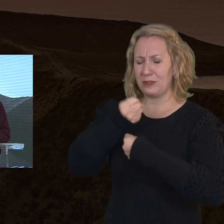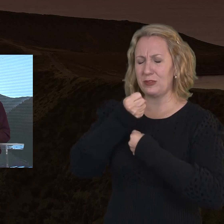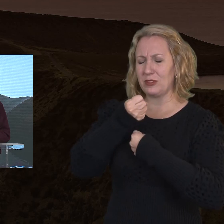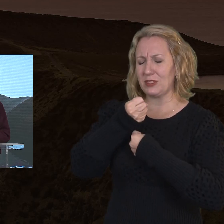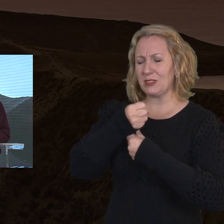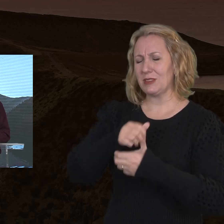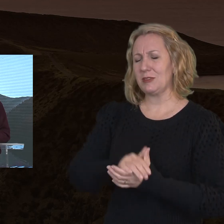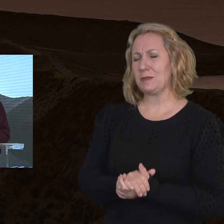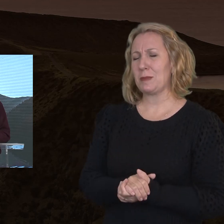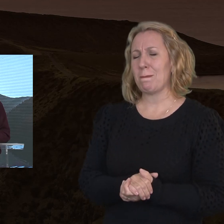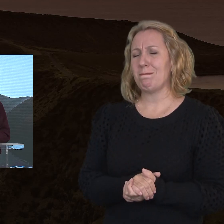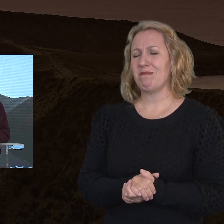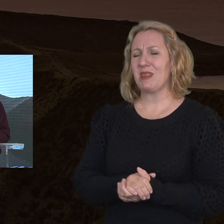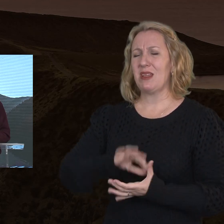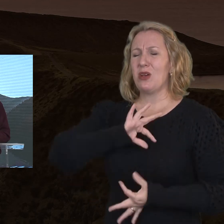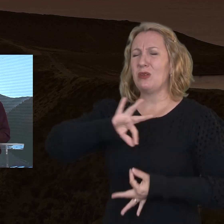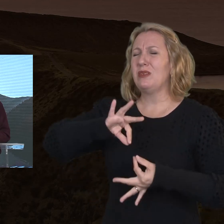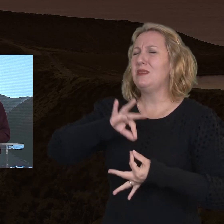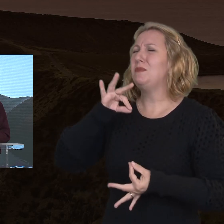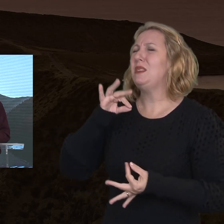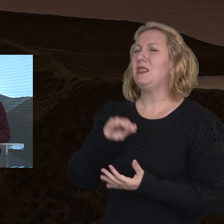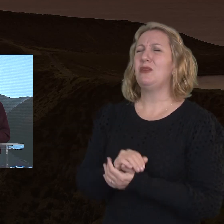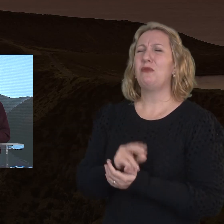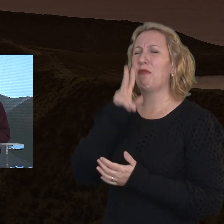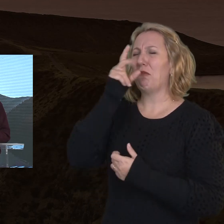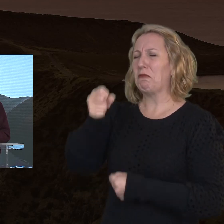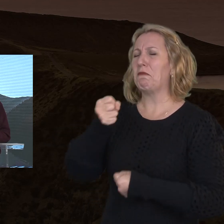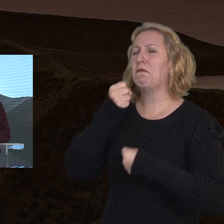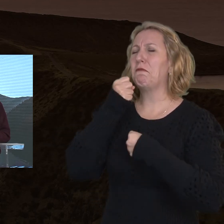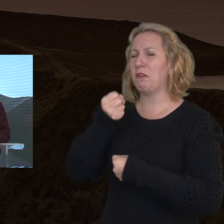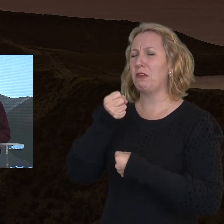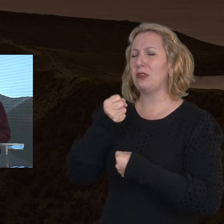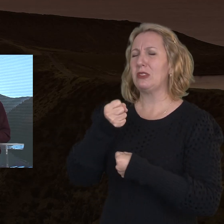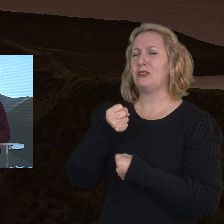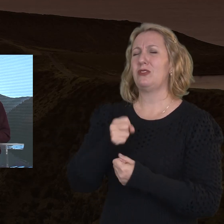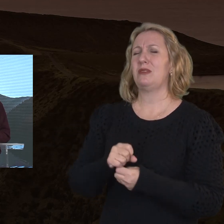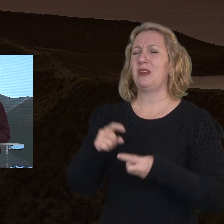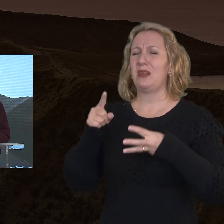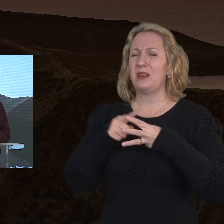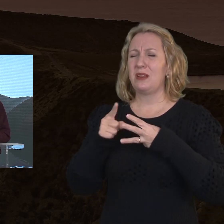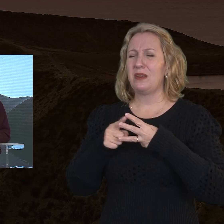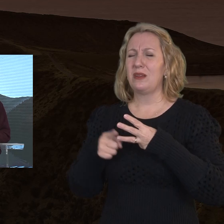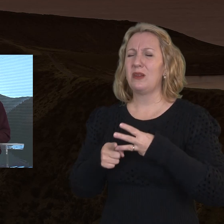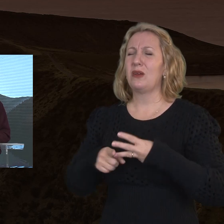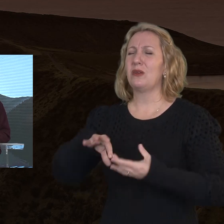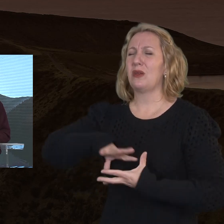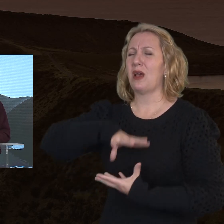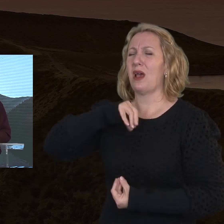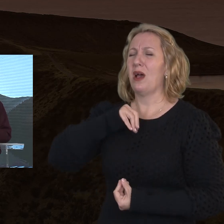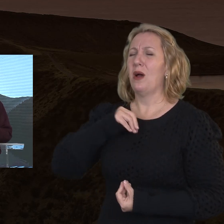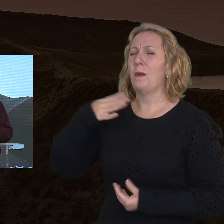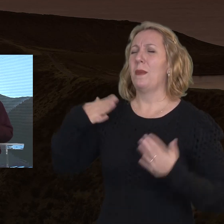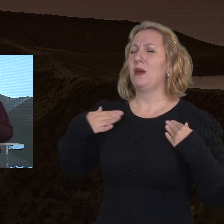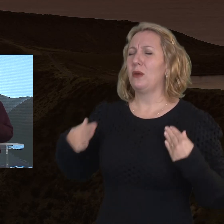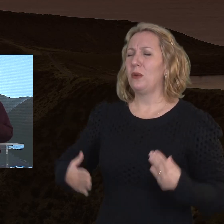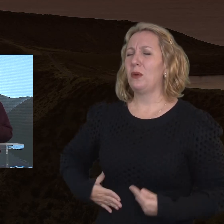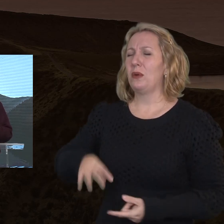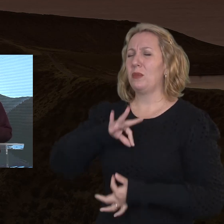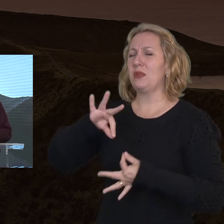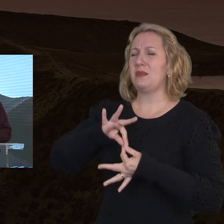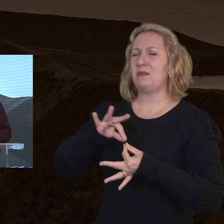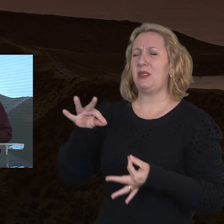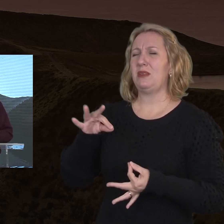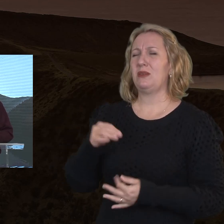fortes senhor que nosso espírito possa dominar todo nossos entre partido e temos senhor jesus uma mente